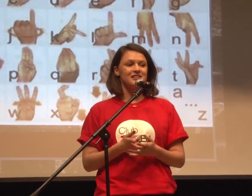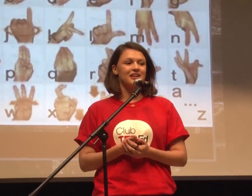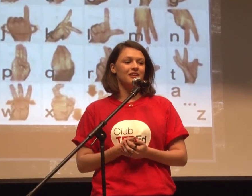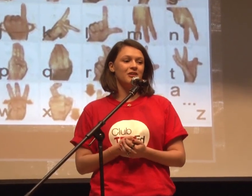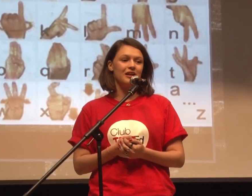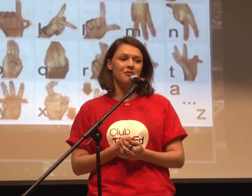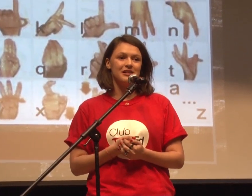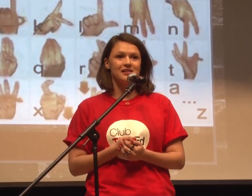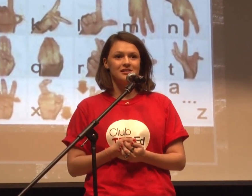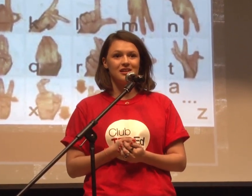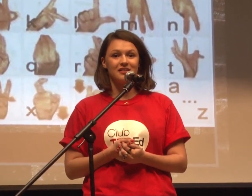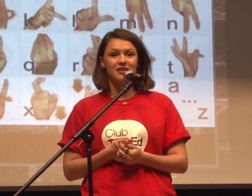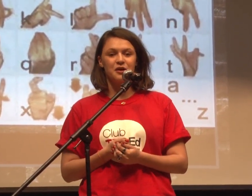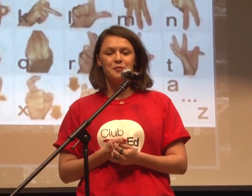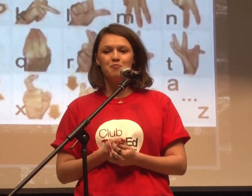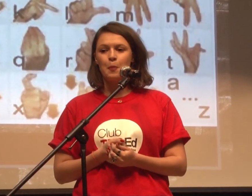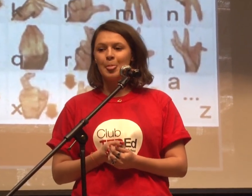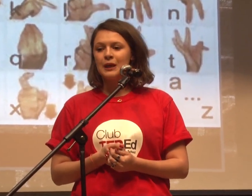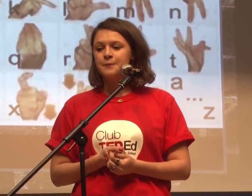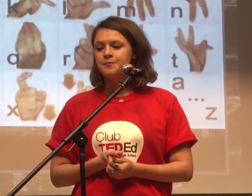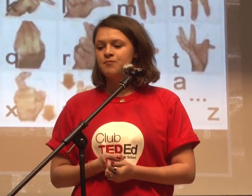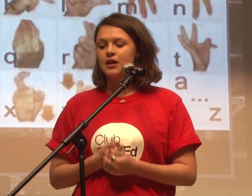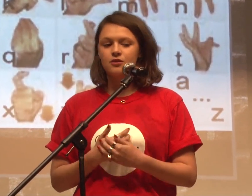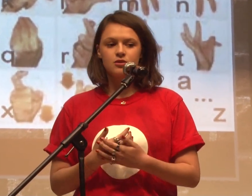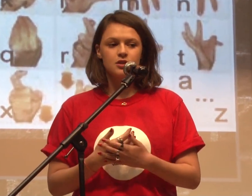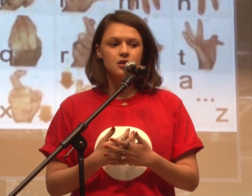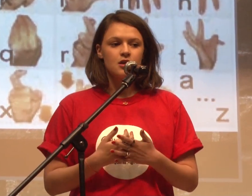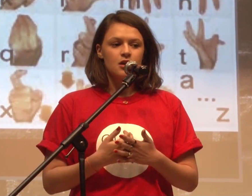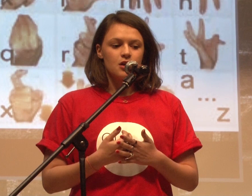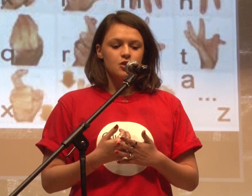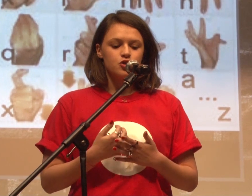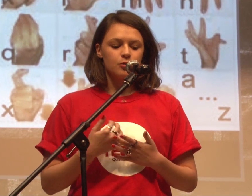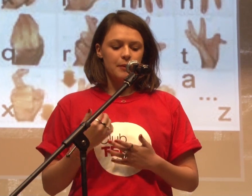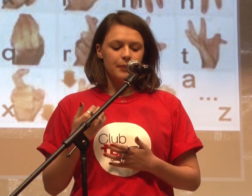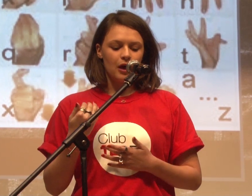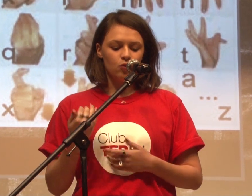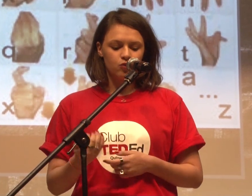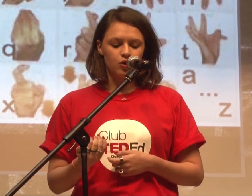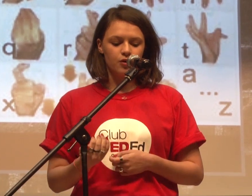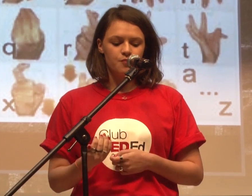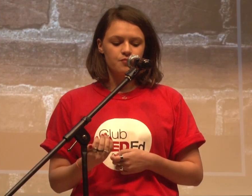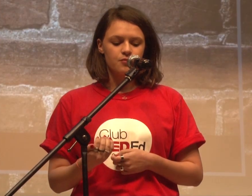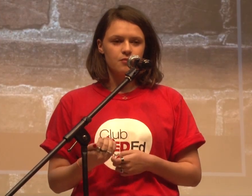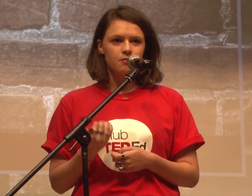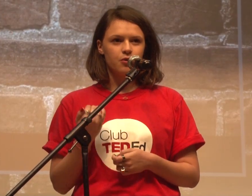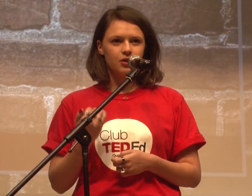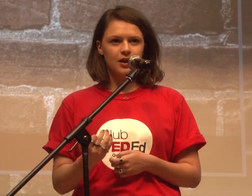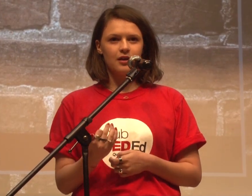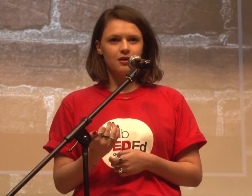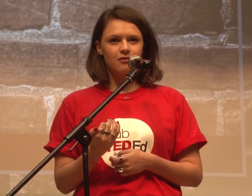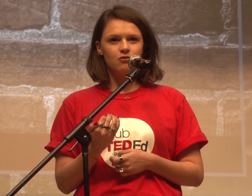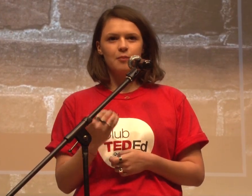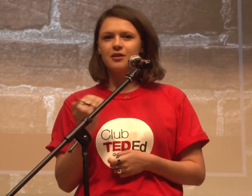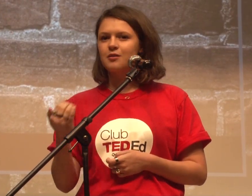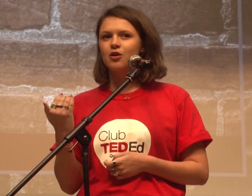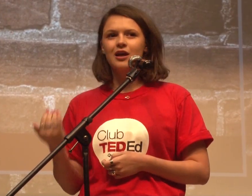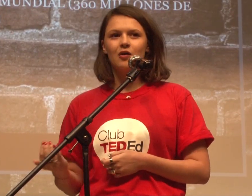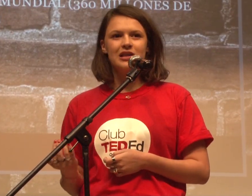señas argentina. Entonces, yo me pregunto, ¿por qué no aprendemos lengua de